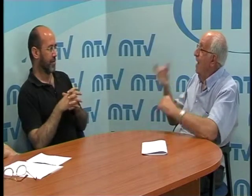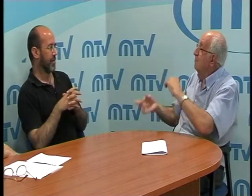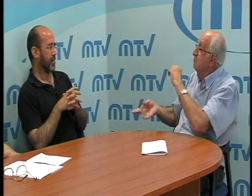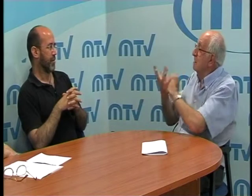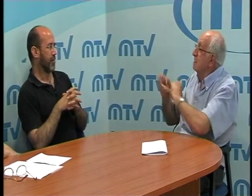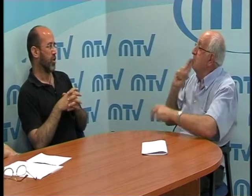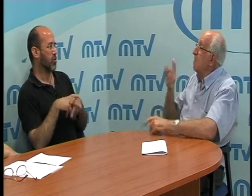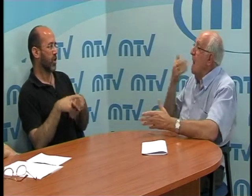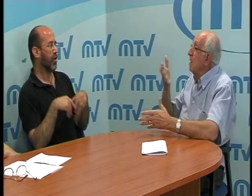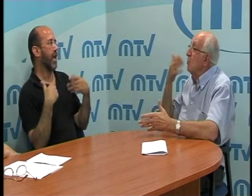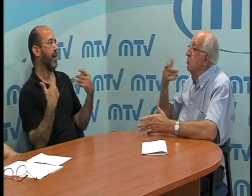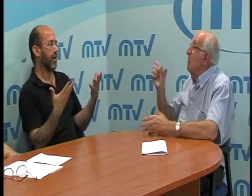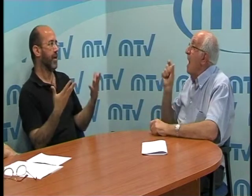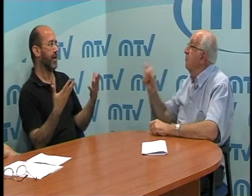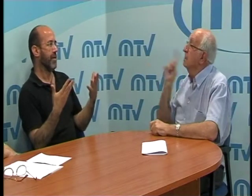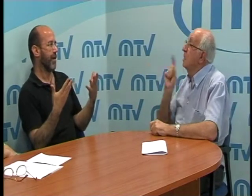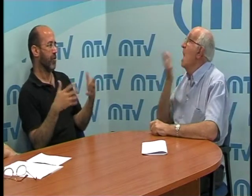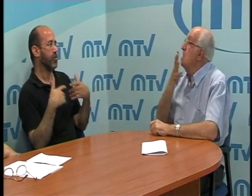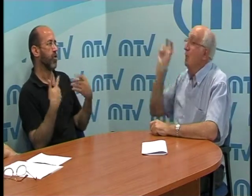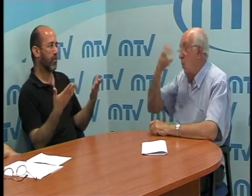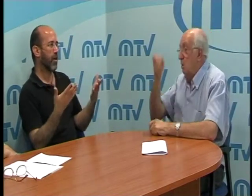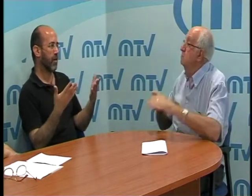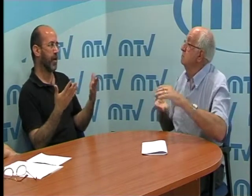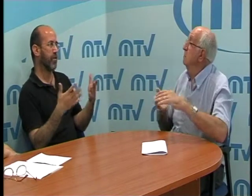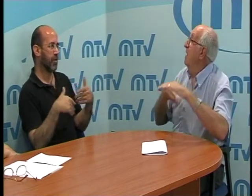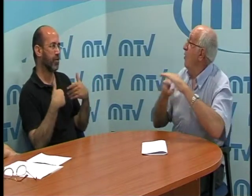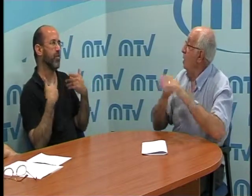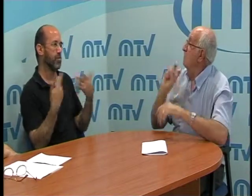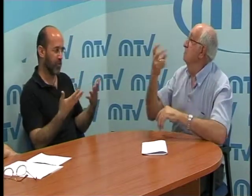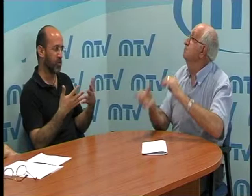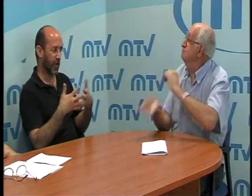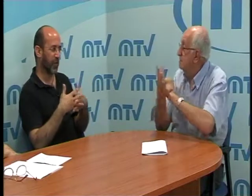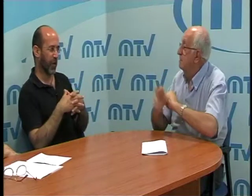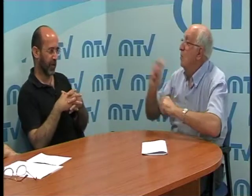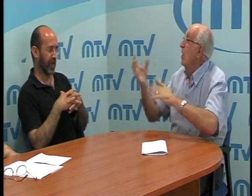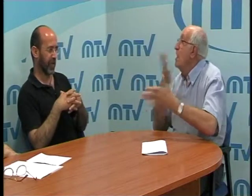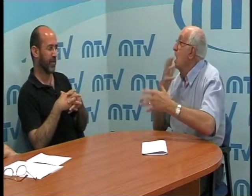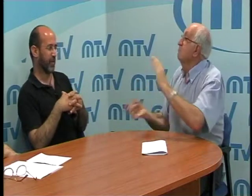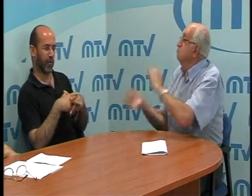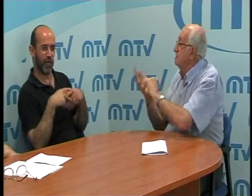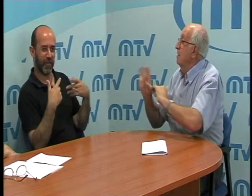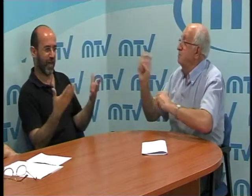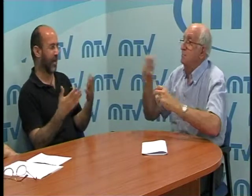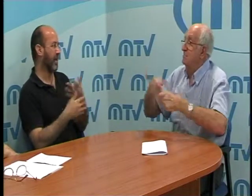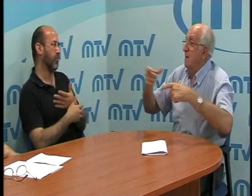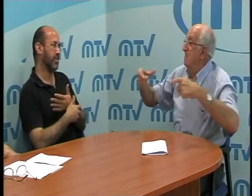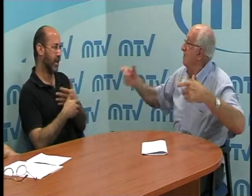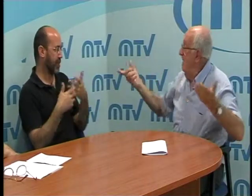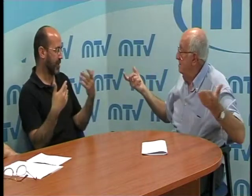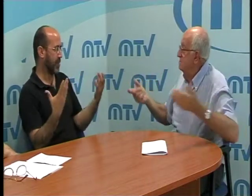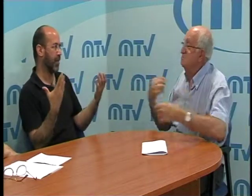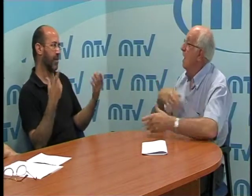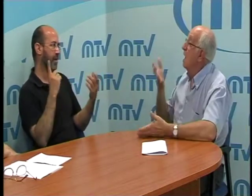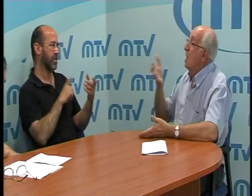microondas, ¿no? Cuando surgió la palabra, es decir, cuando surgió el microondas, entonces nosotros le pusimos un signo microondas, ¿no? Como de ahí a